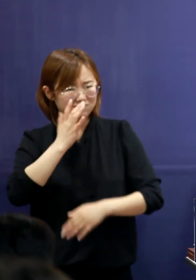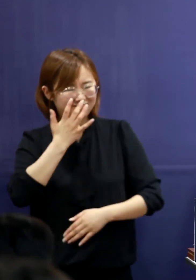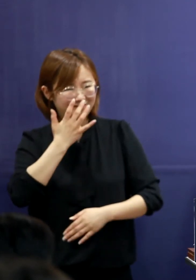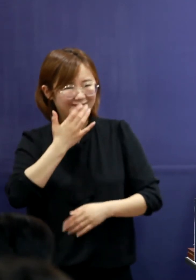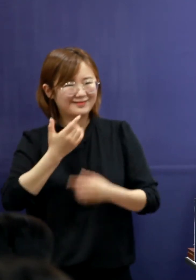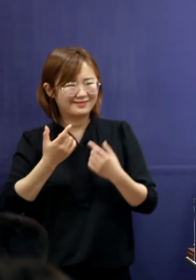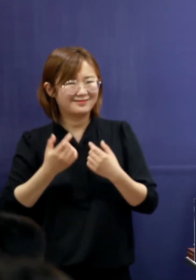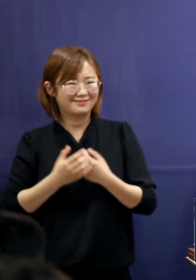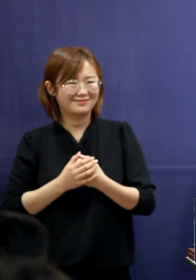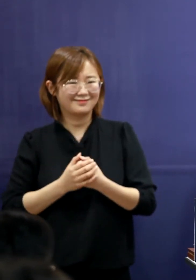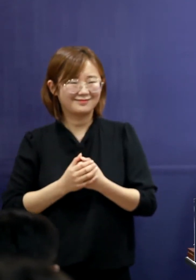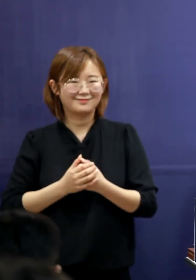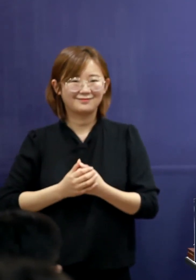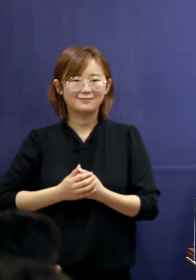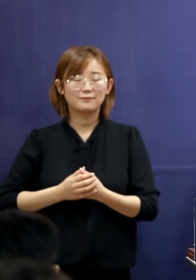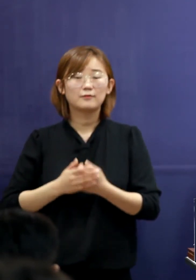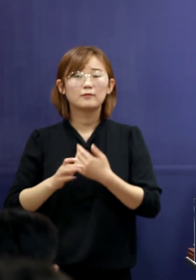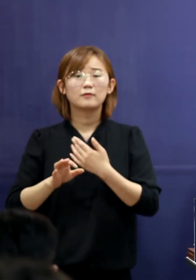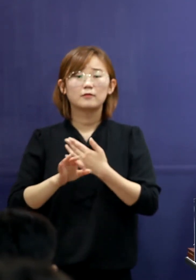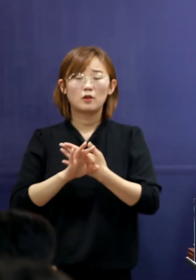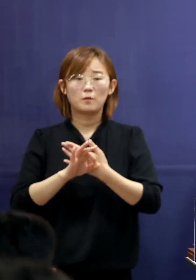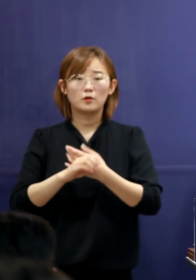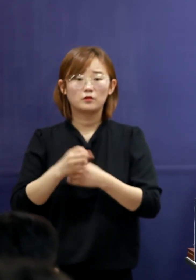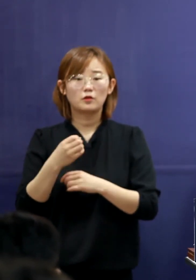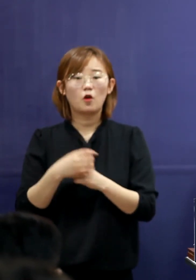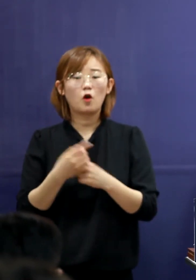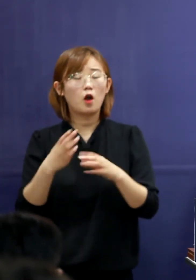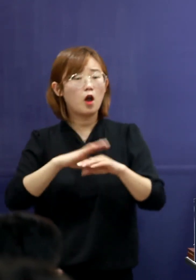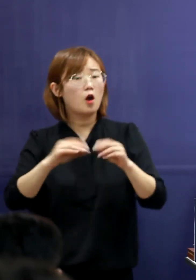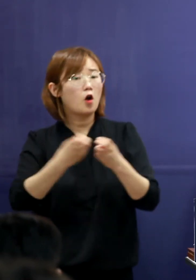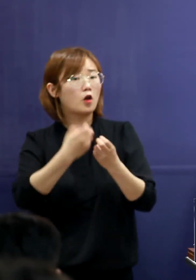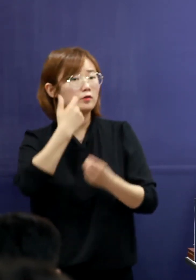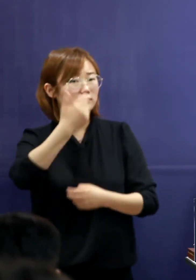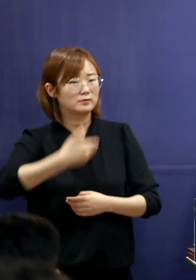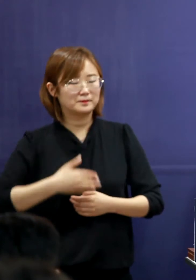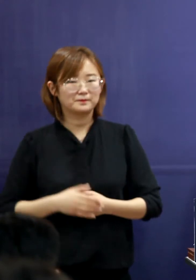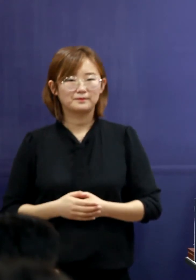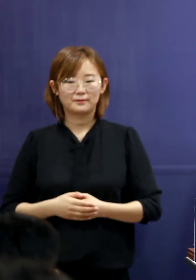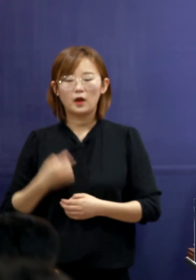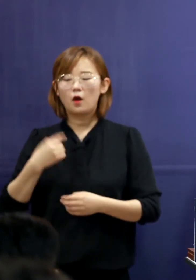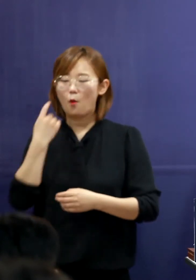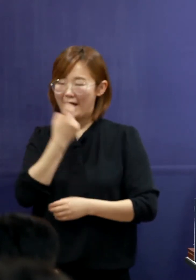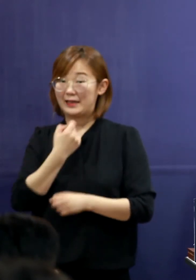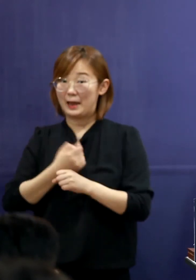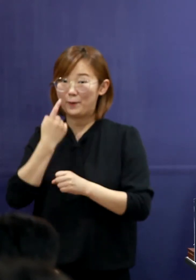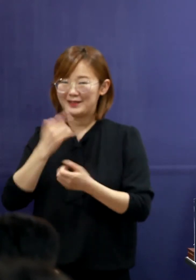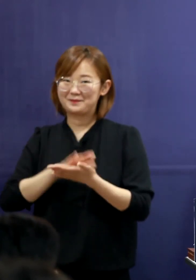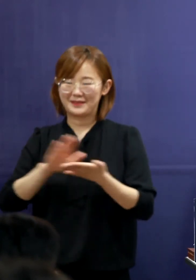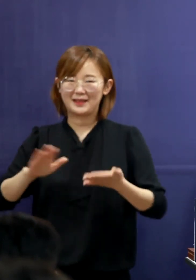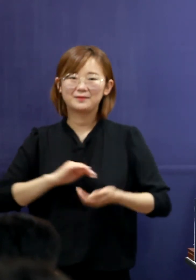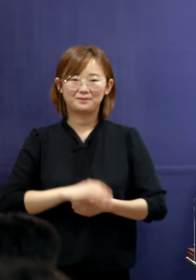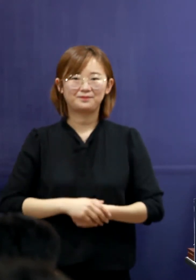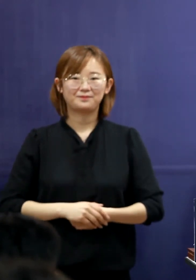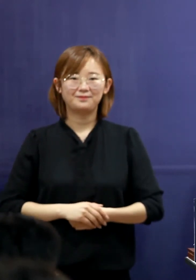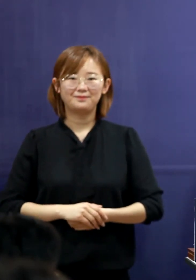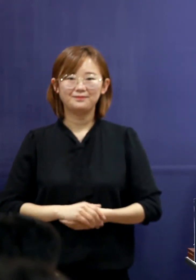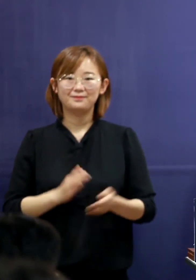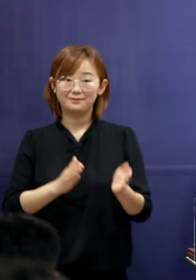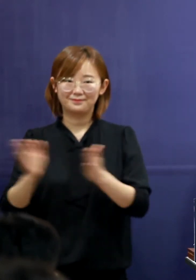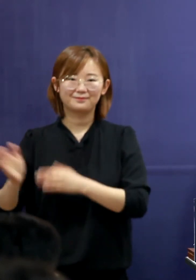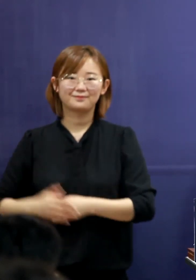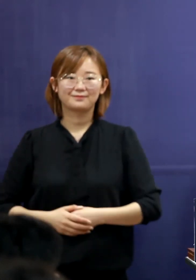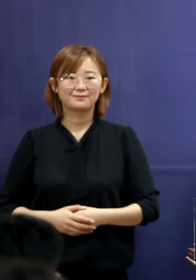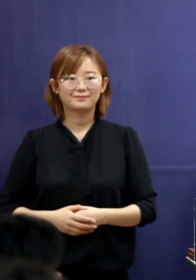있습니다. 그러면 이걸 어떻게 처리를 할 거예요? 제가 내용을 파악을 해보겠습니다. 네, 다음 질문 대외일보 김 기자님.